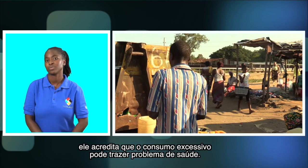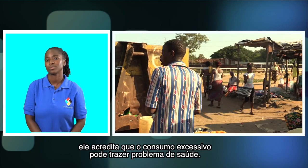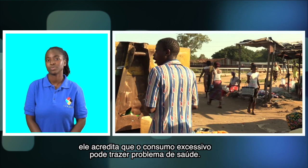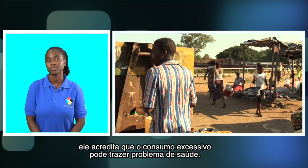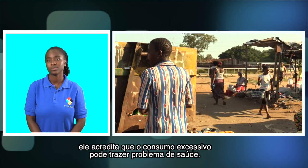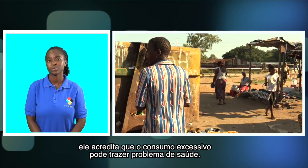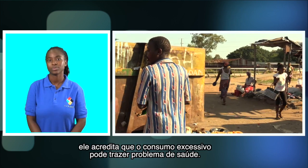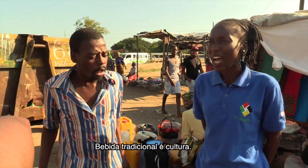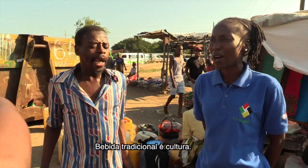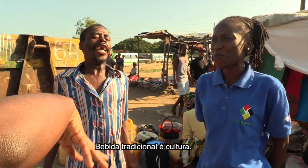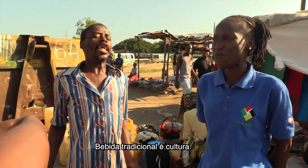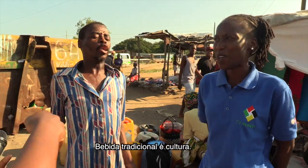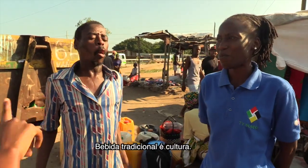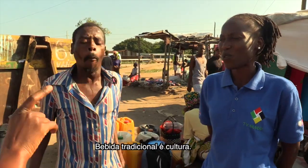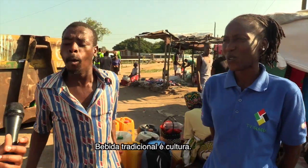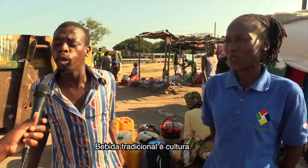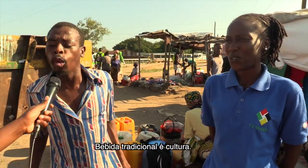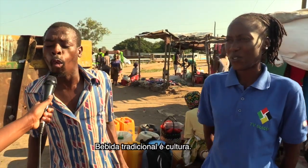saúde.